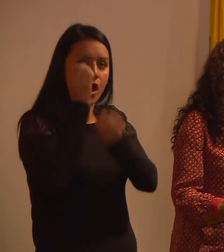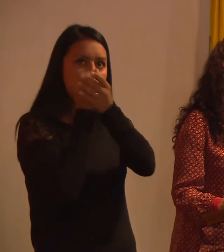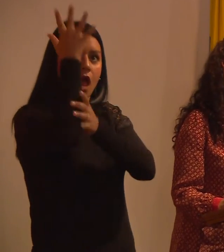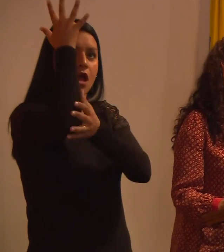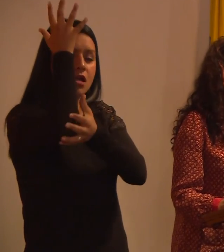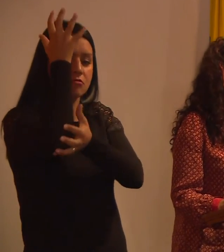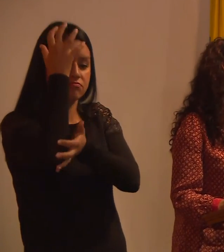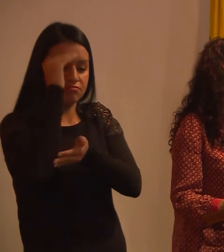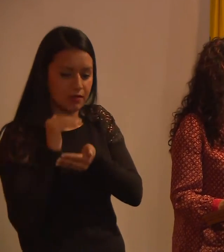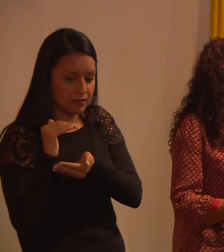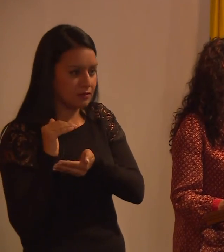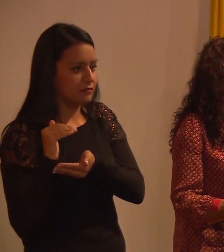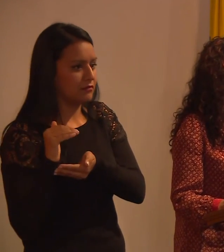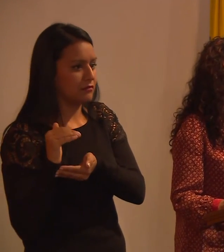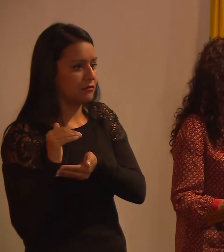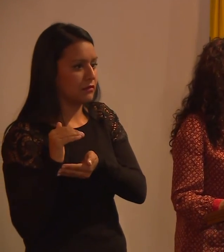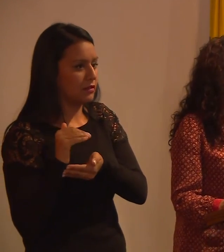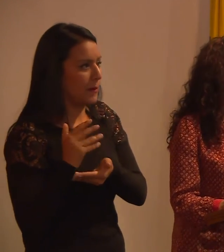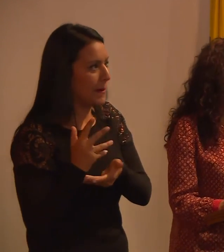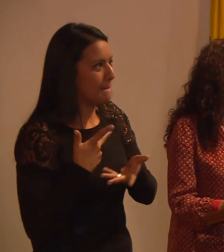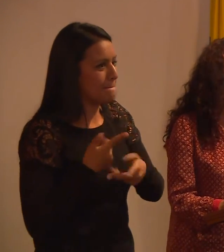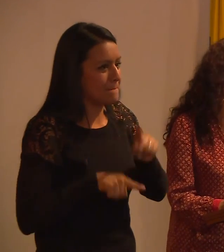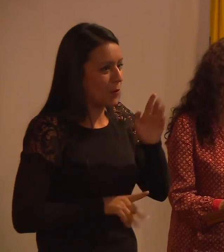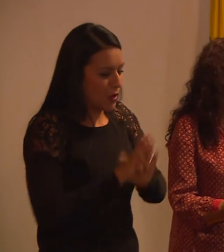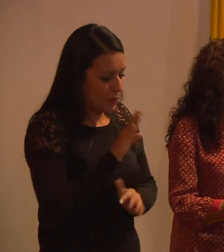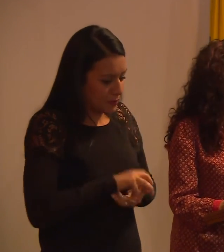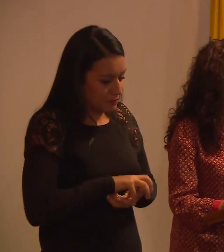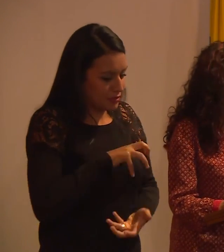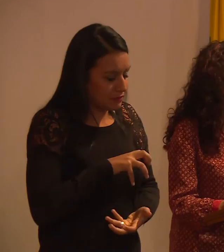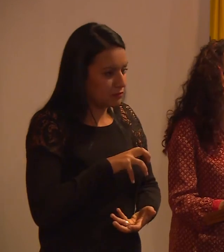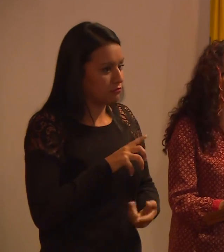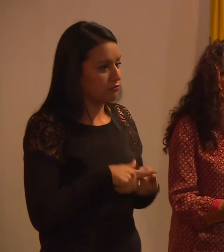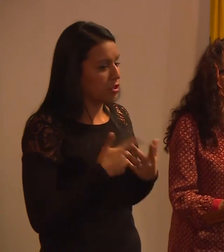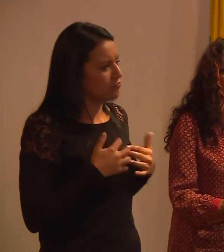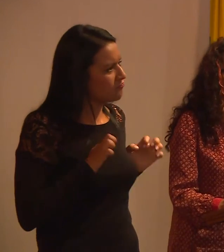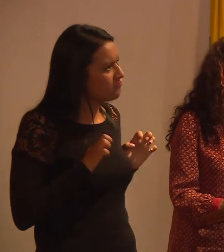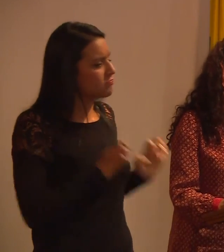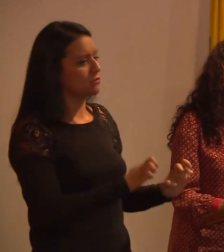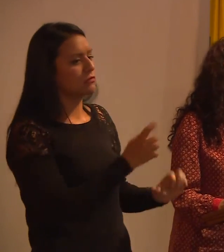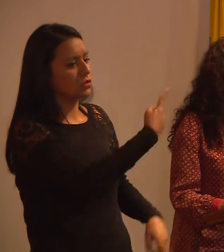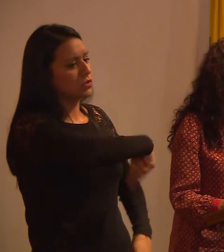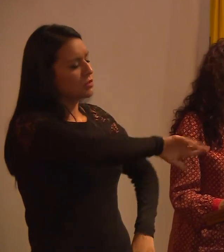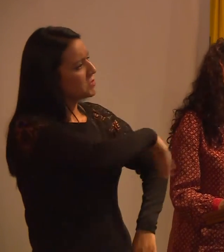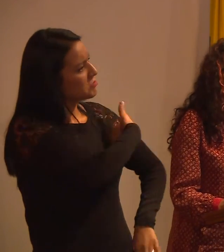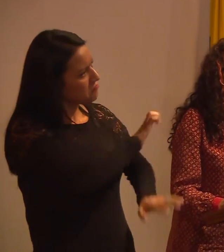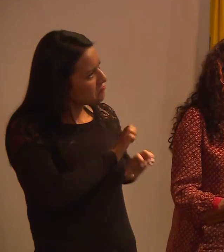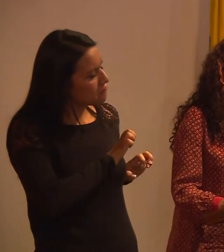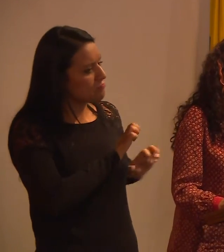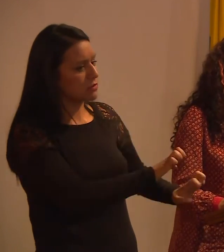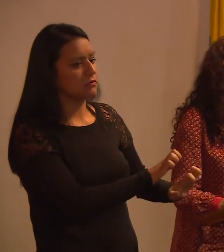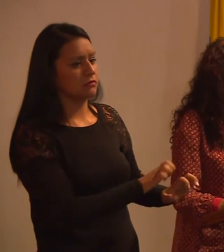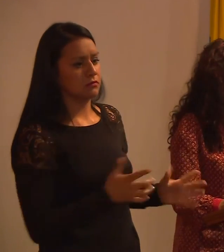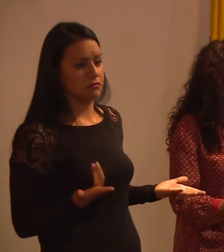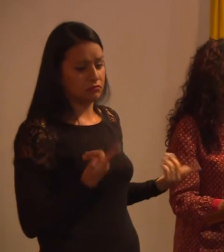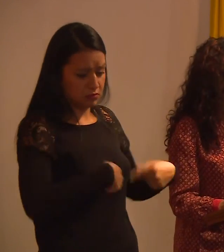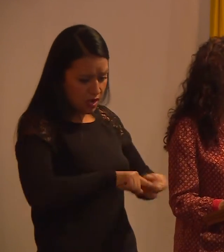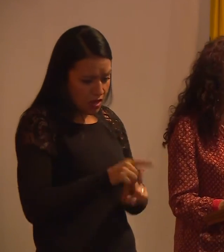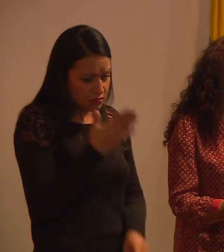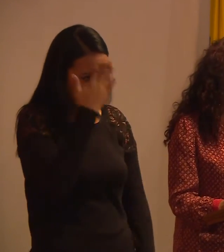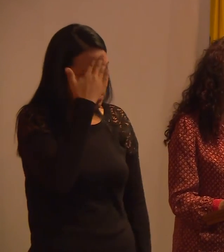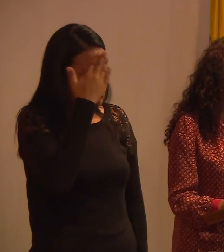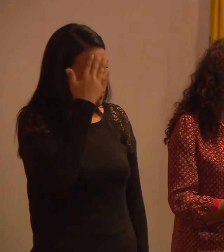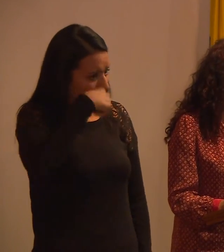está delineando el Ministerio de Educación Nacional. Pero que también estamos haciendo resistencia desde lo que sabemos